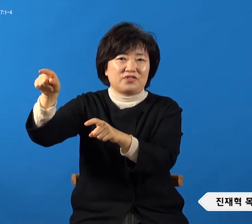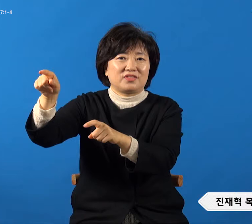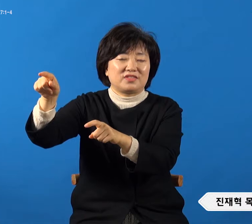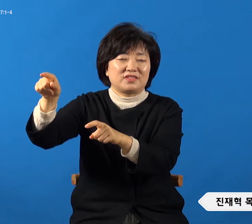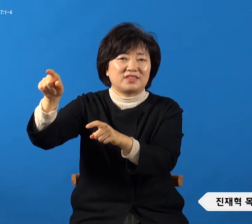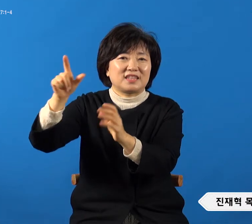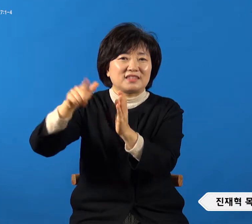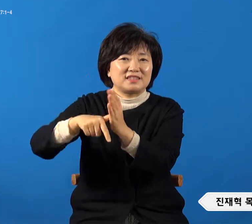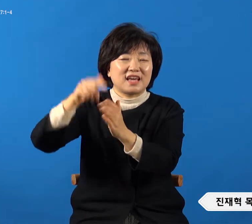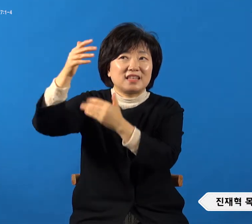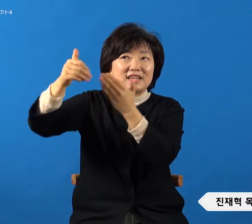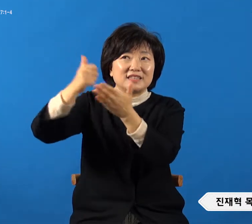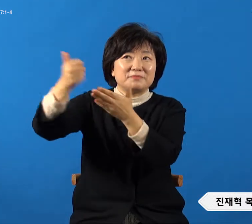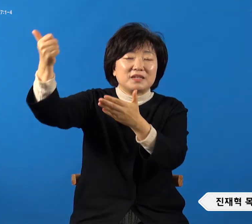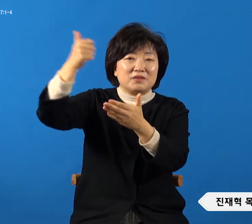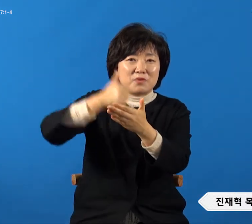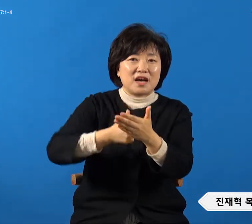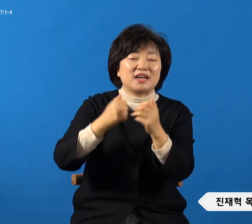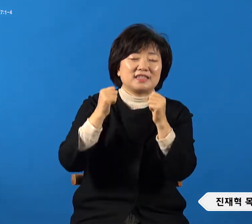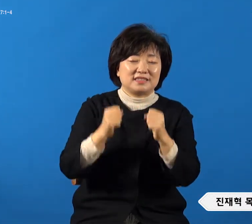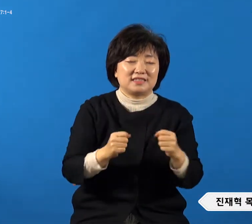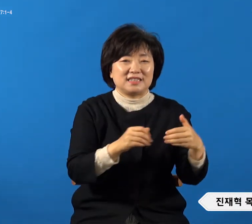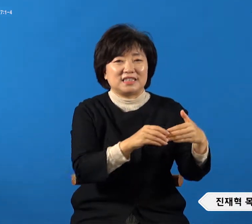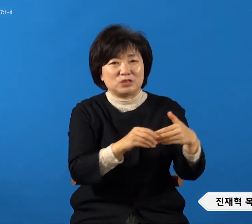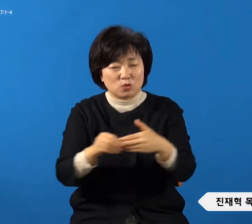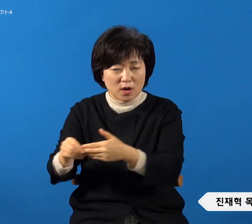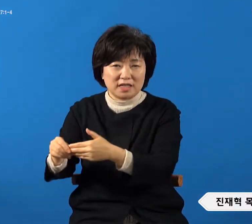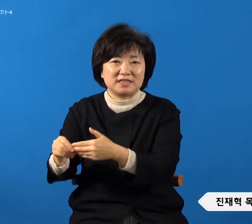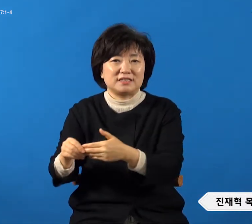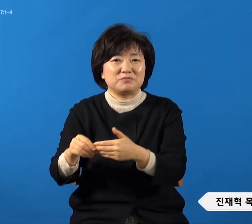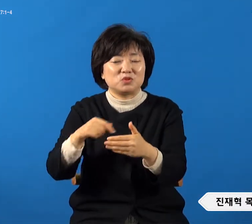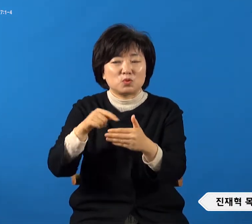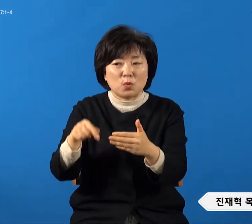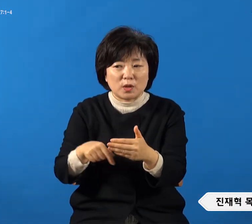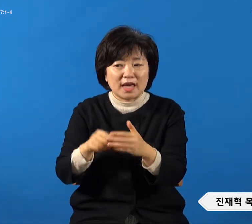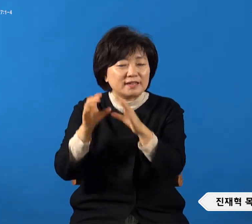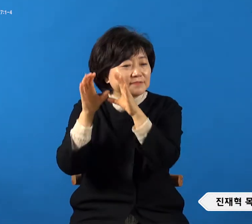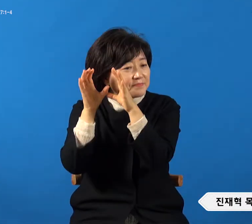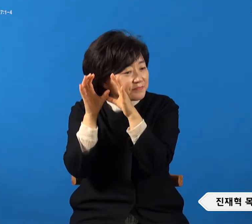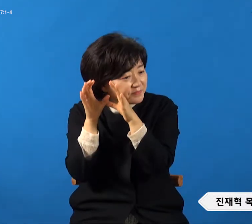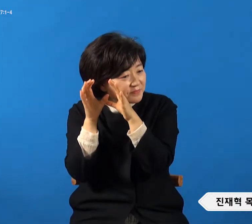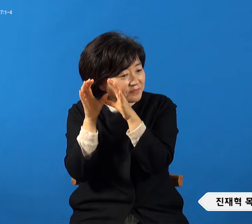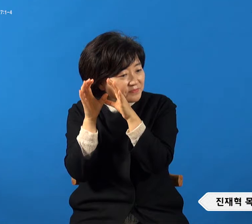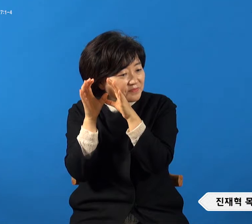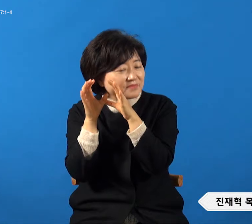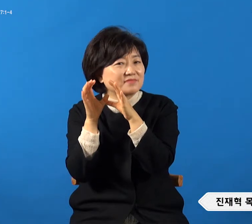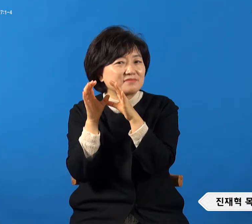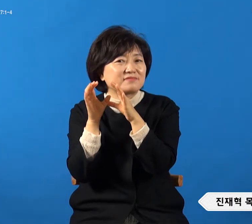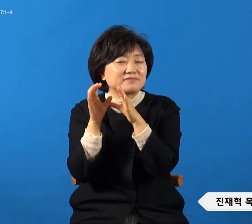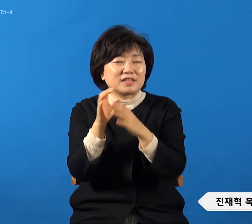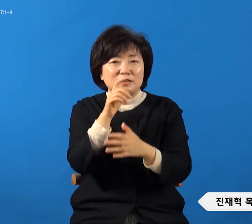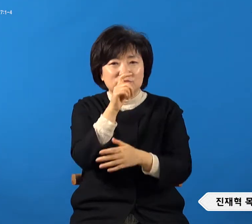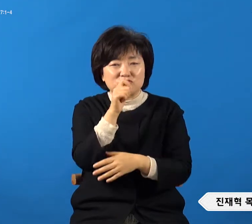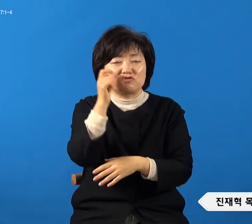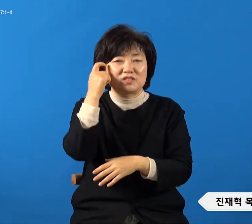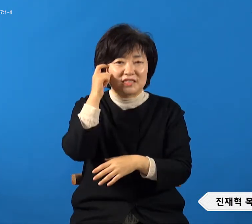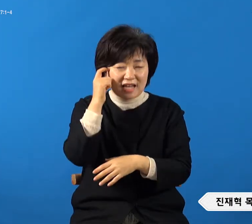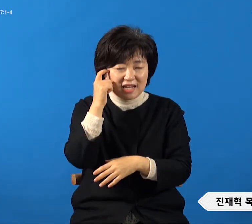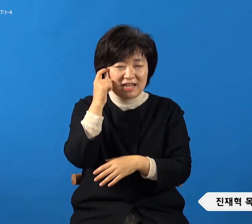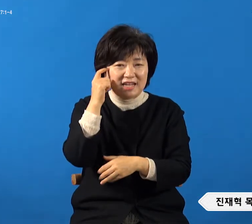통해서 하나님의 임재하심과 그의 인도하심 앞에 민감하게 들을 수 있는 것, 바로